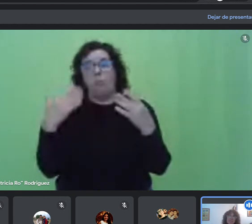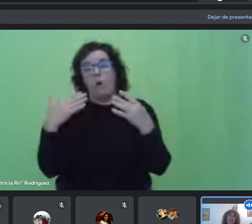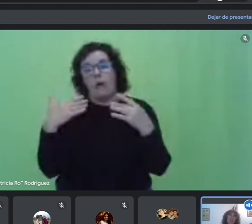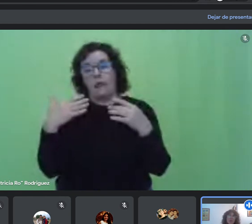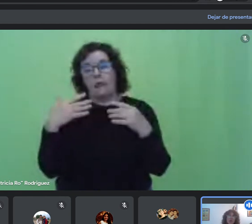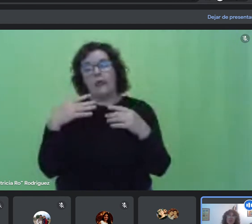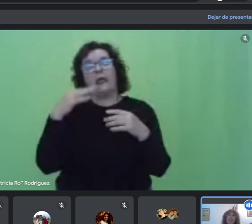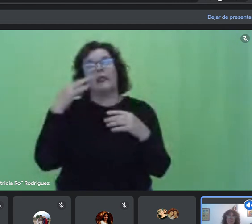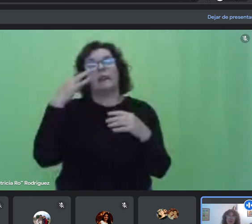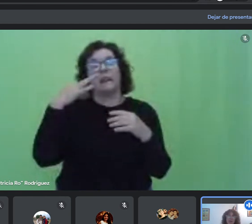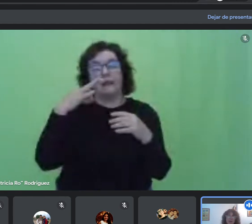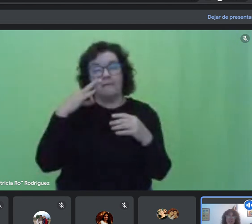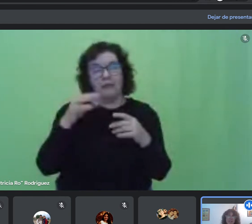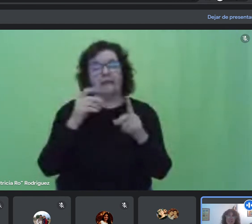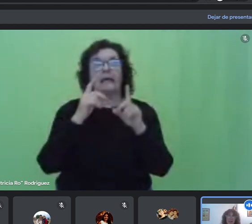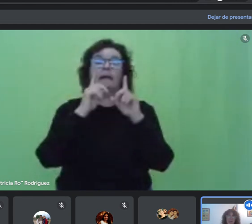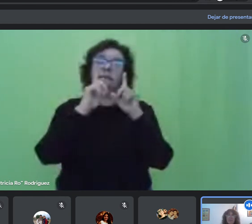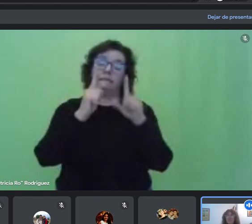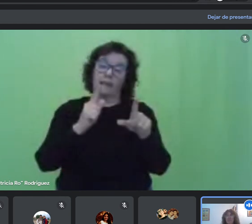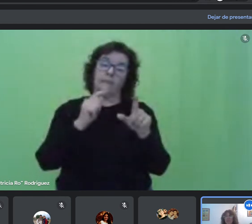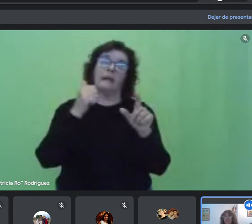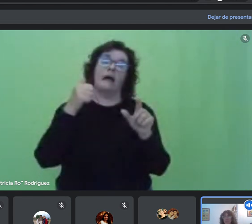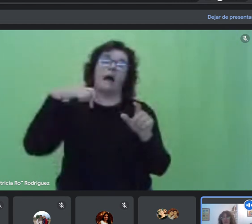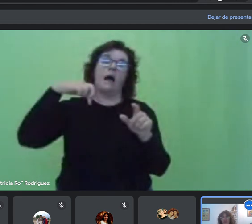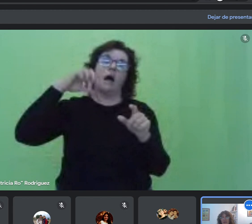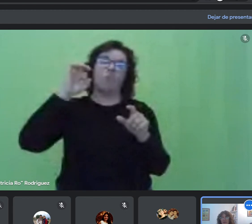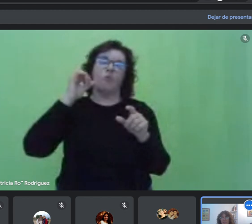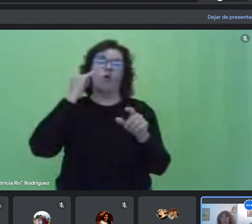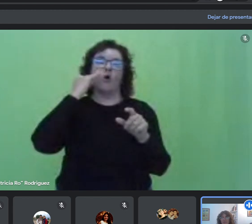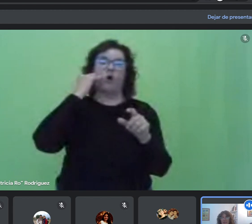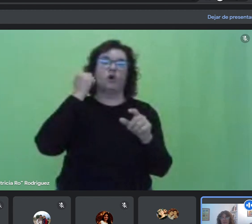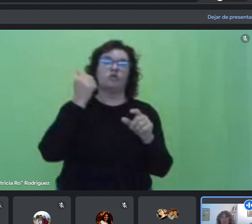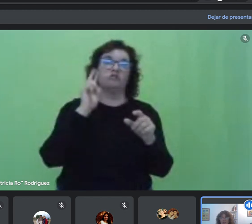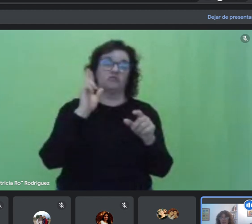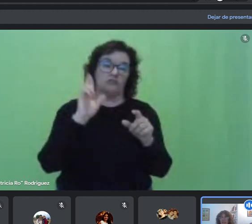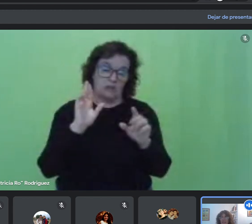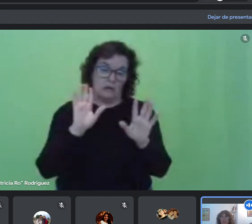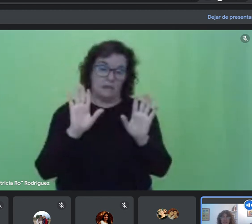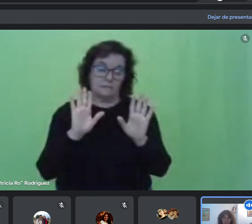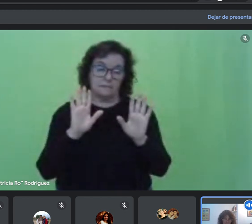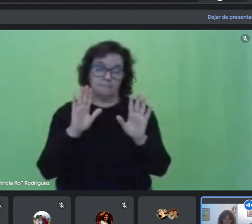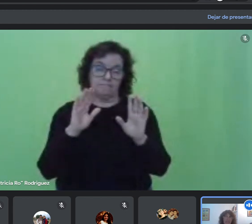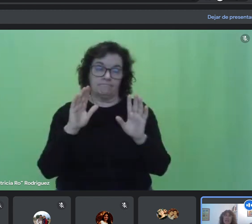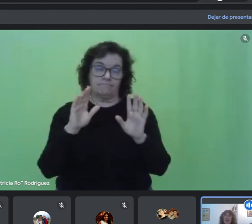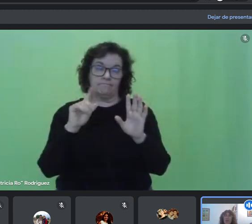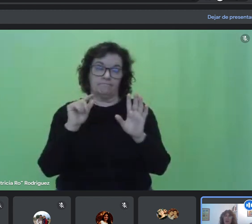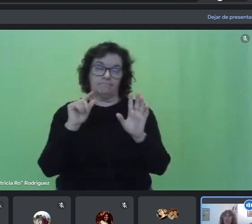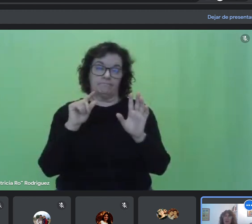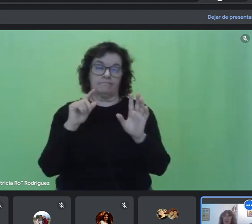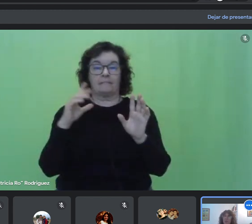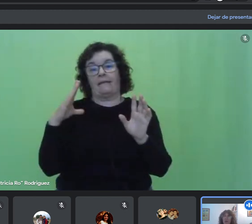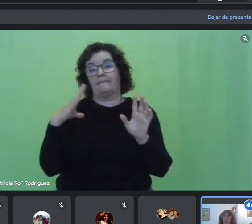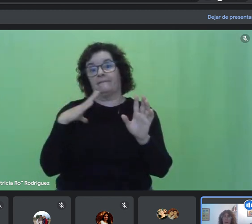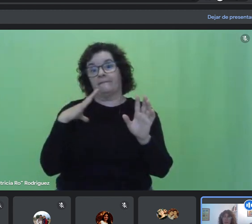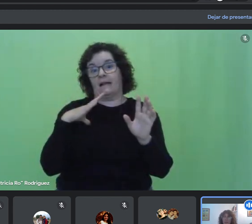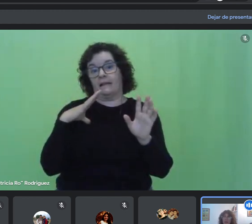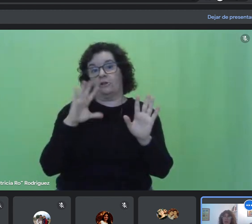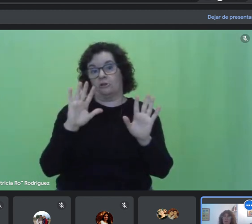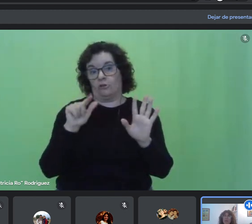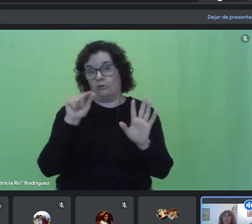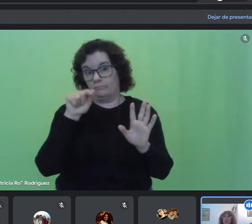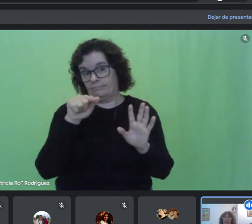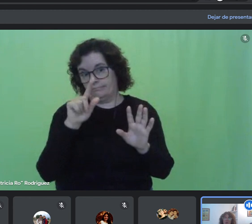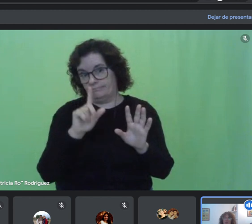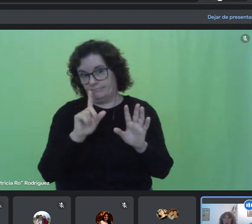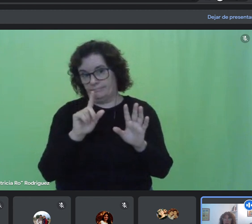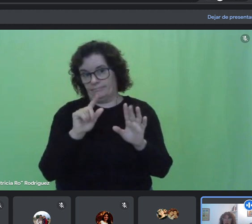¿sí? Siguiendo el orden también lo pueden decir. Pero faltó decirla ahora. Muy bien,